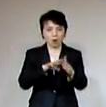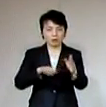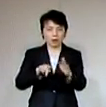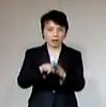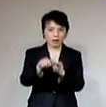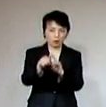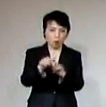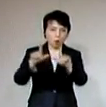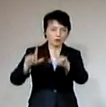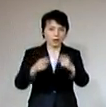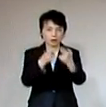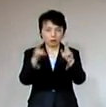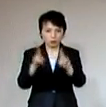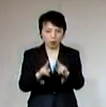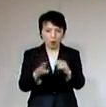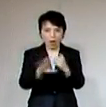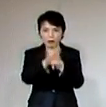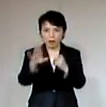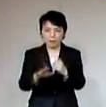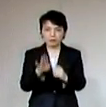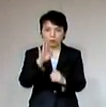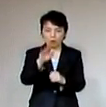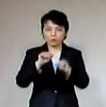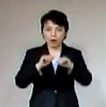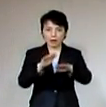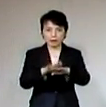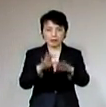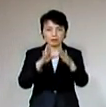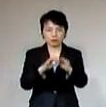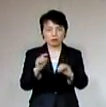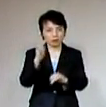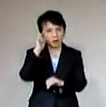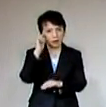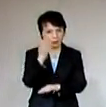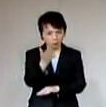生活の党は原発の今後の在り方についてどのようにお考えでしょうか。